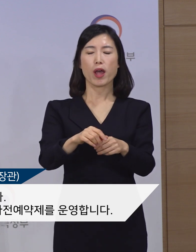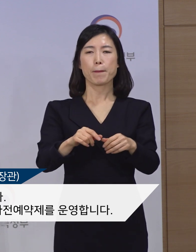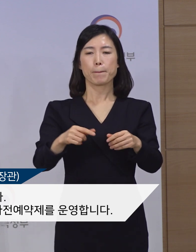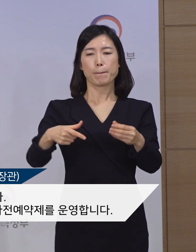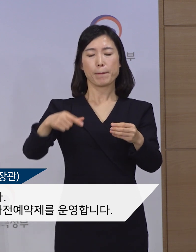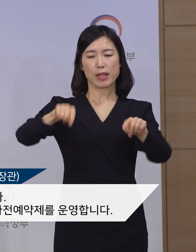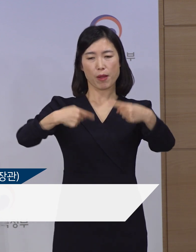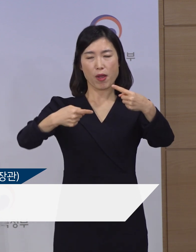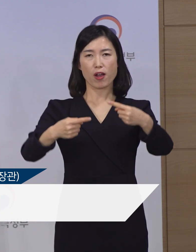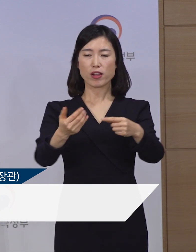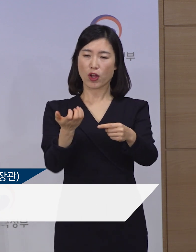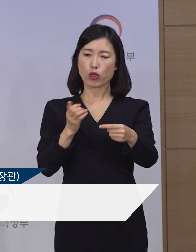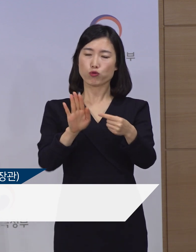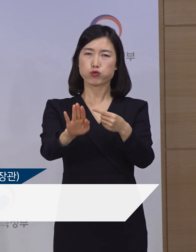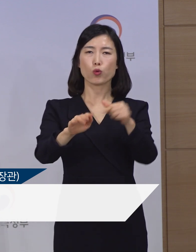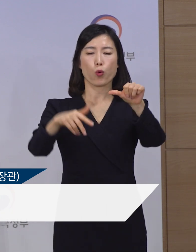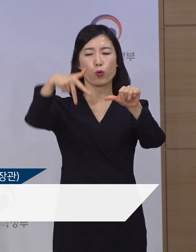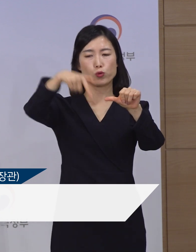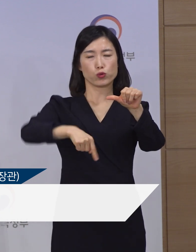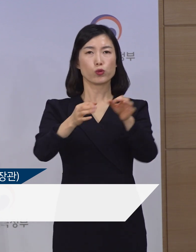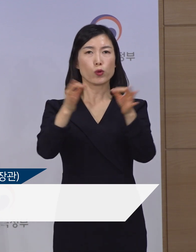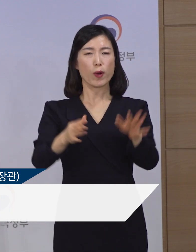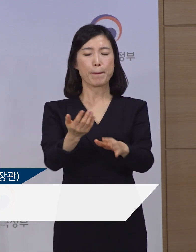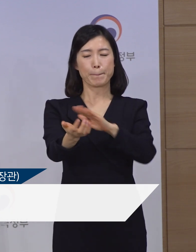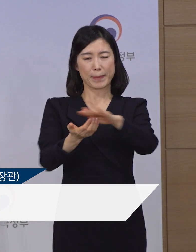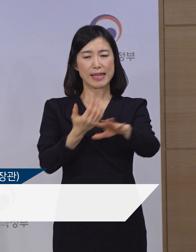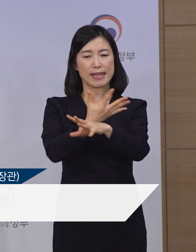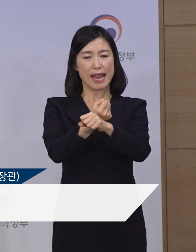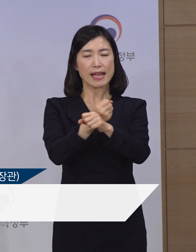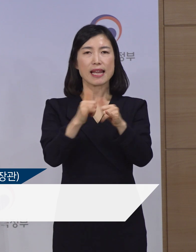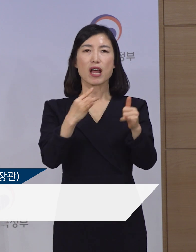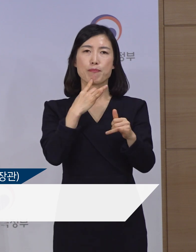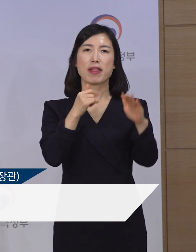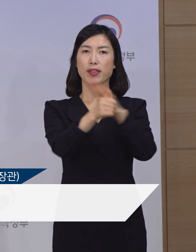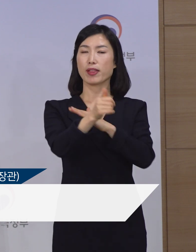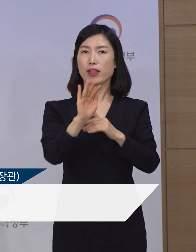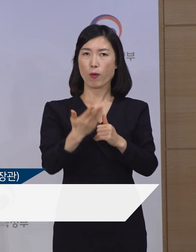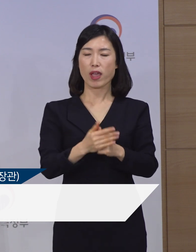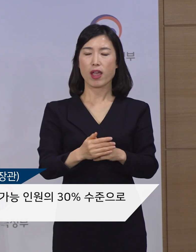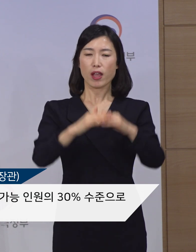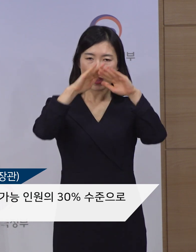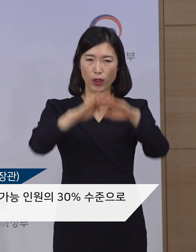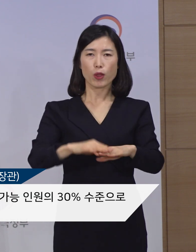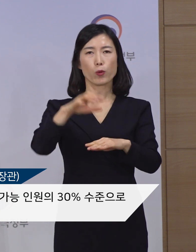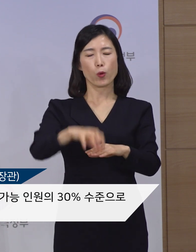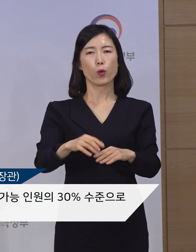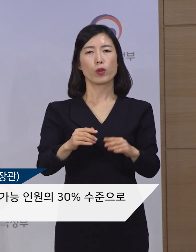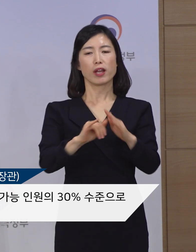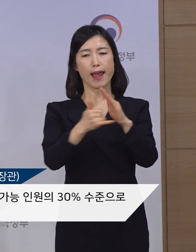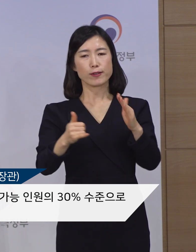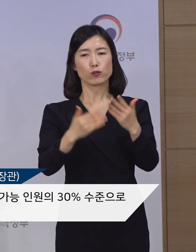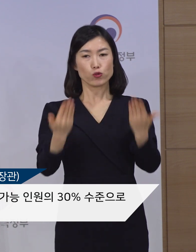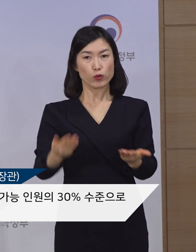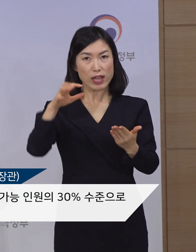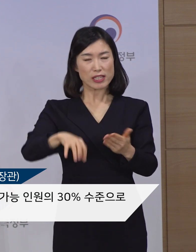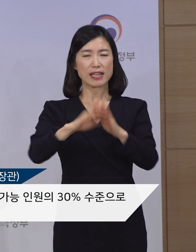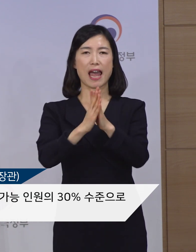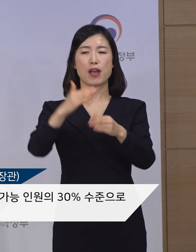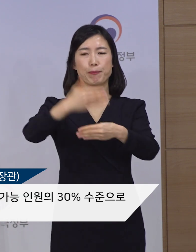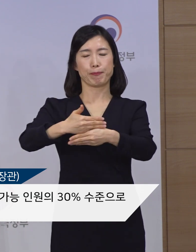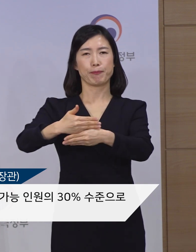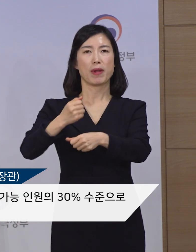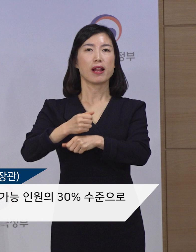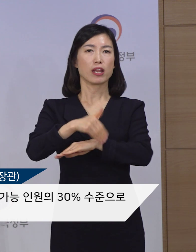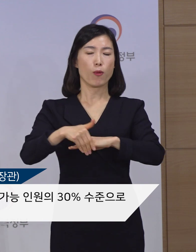예약제를 운영합니다. 또 재래실, 유가족 휴게실은 폐쇄할 것입니다. 고궁, 박물관 등도